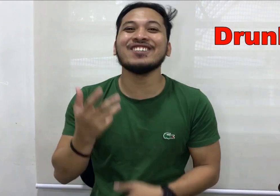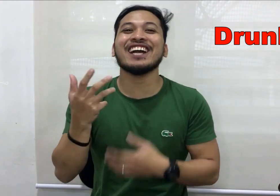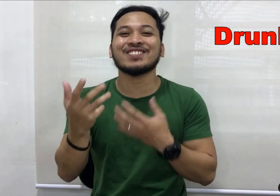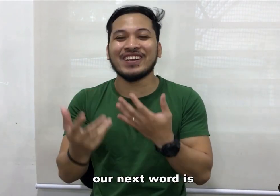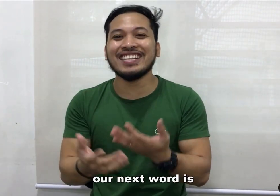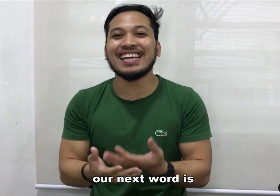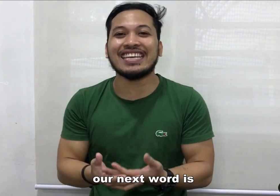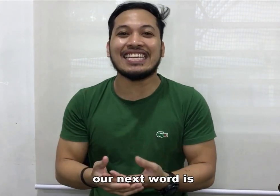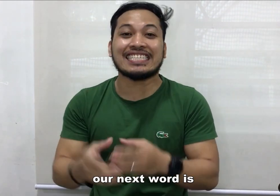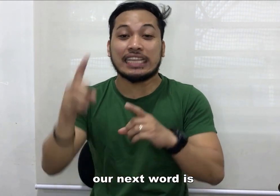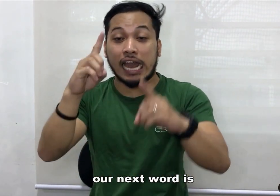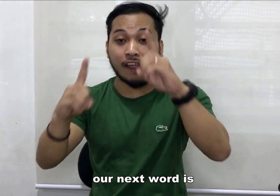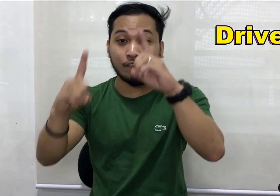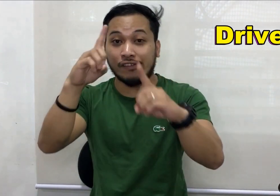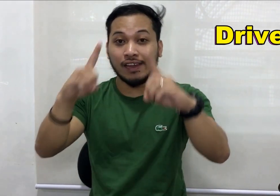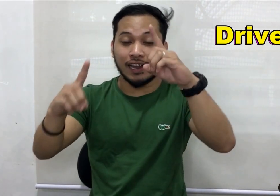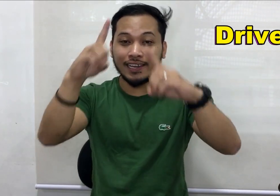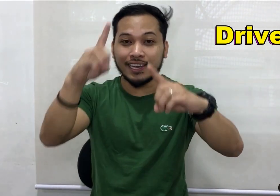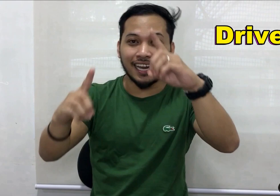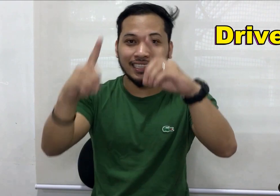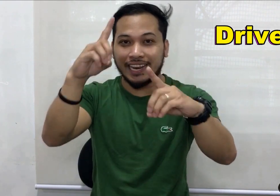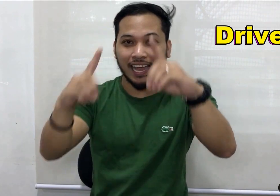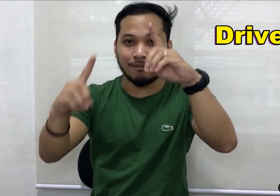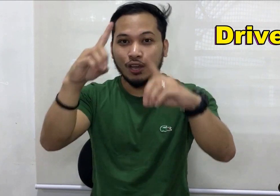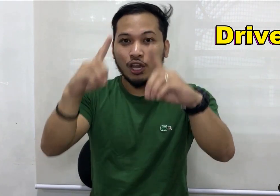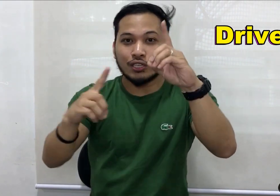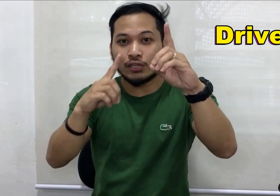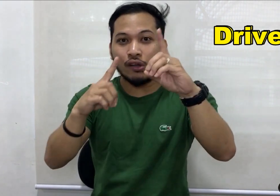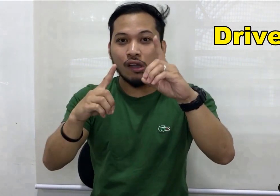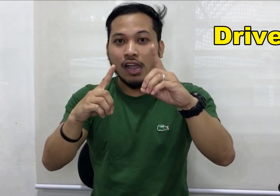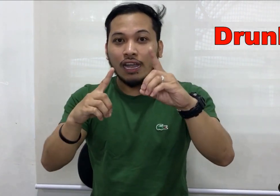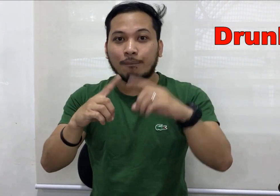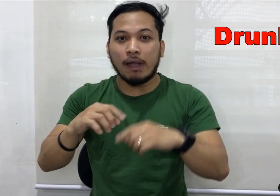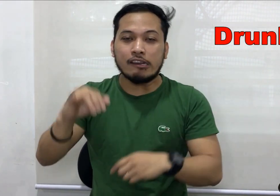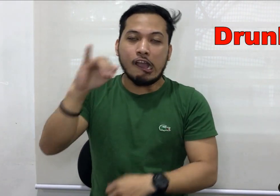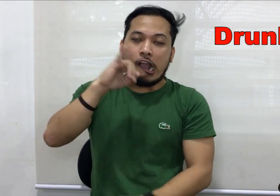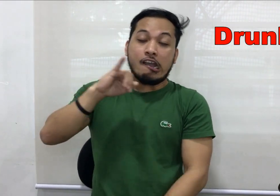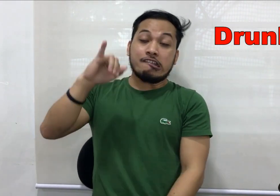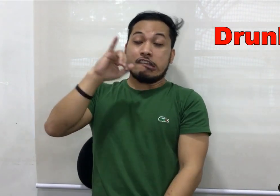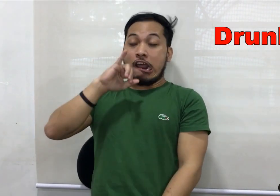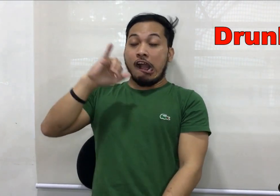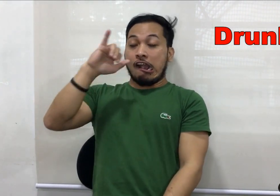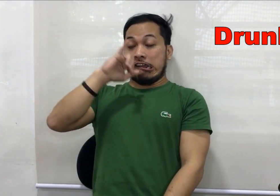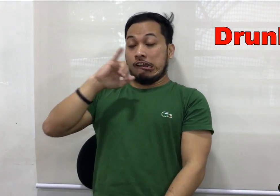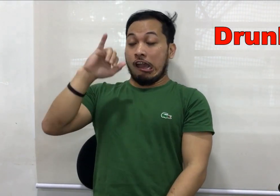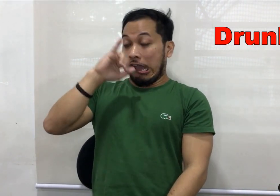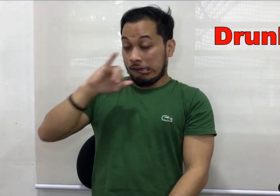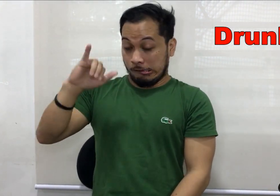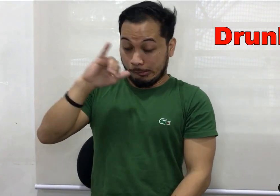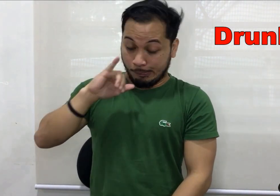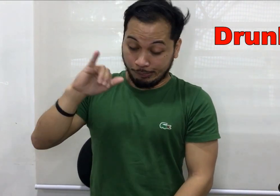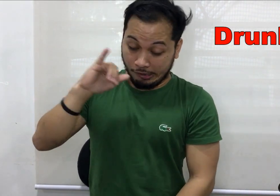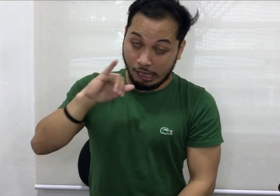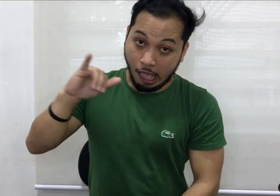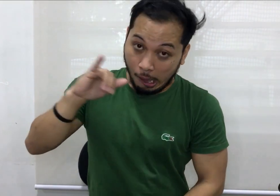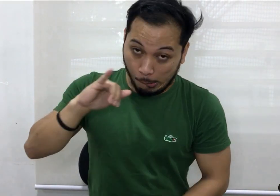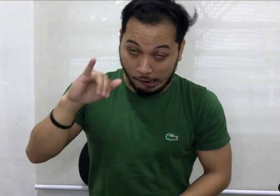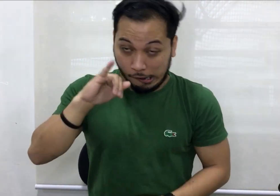yung next word natin is drive. Ayan ha, drive. So, kapag naka-drunk ka, huwag